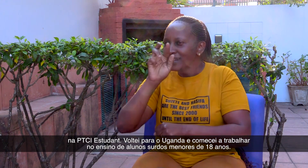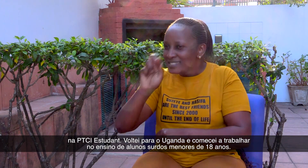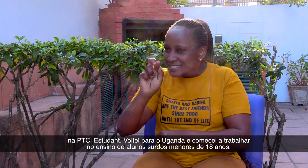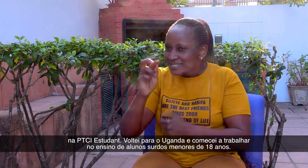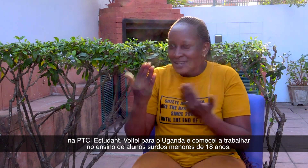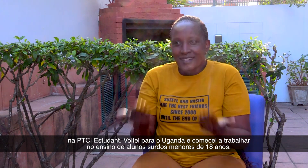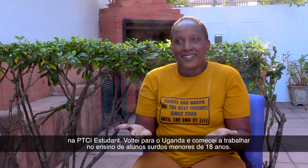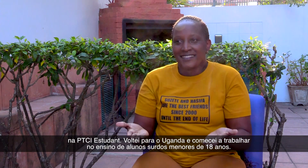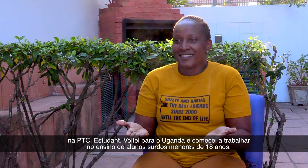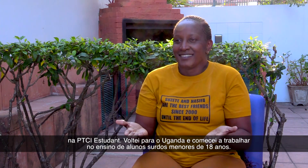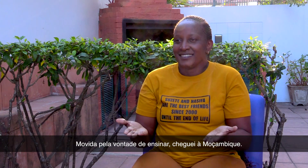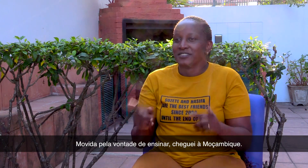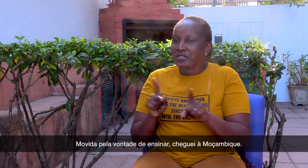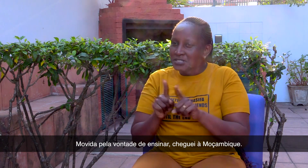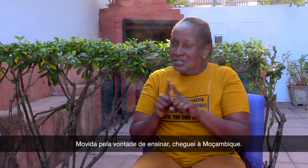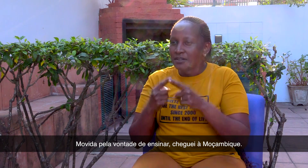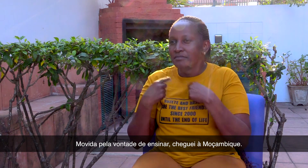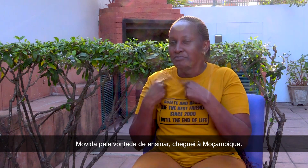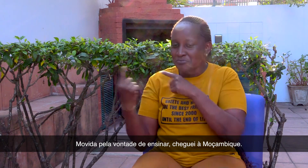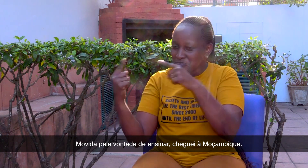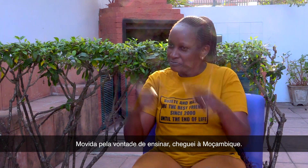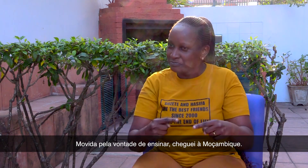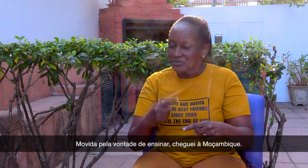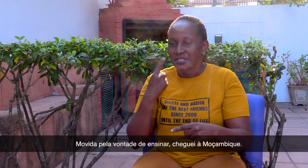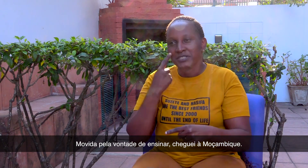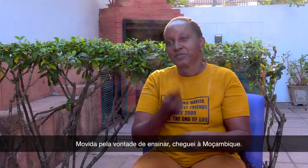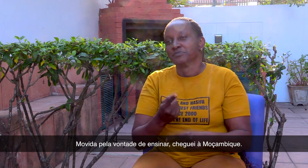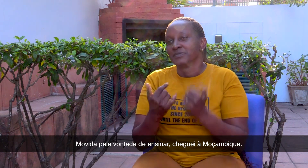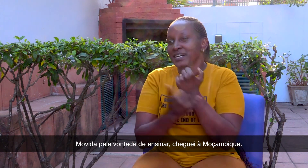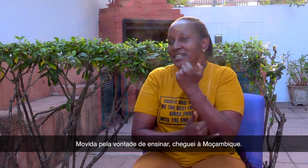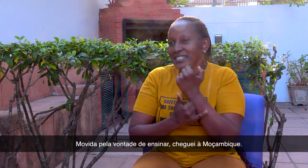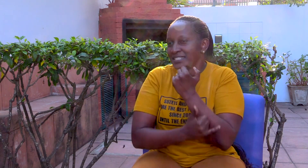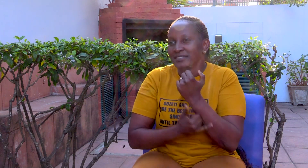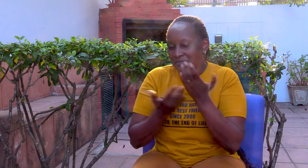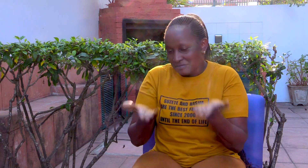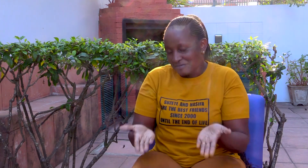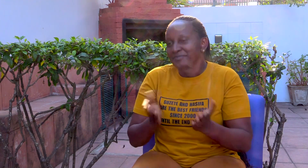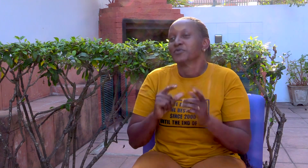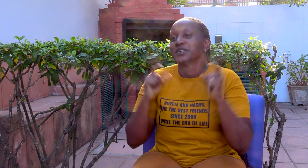surdos menores de 18 anos. Movida pela vontade de ensinar, cheguei a Moçambique.